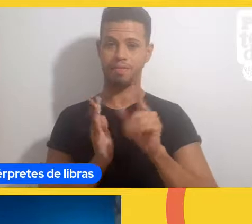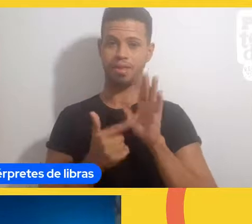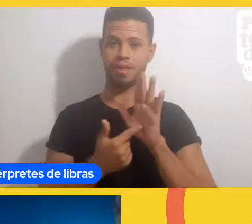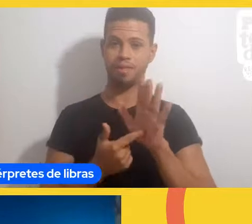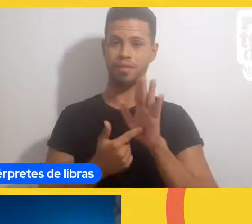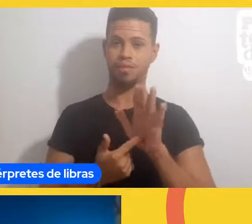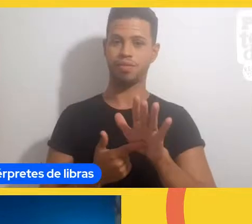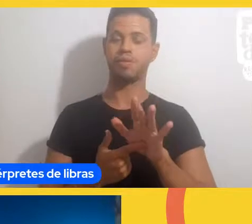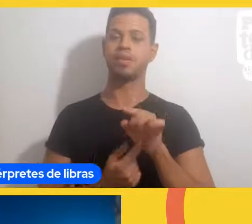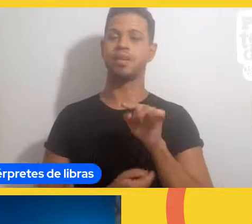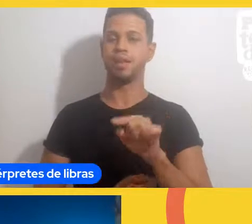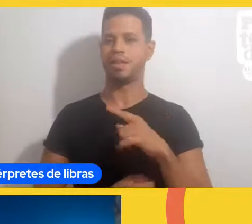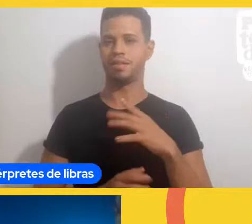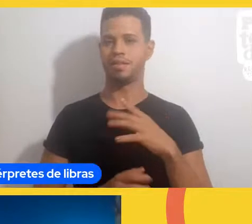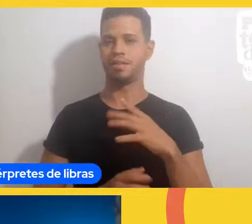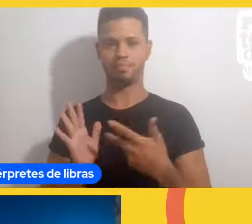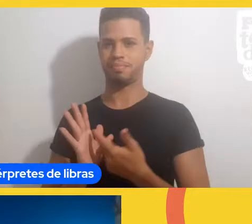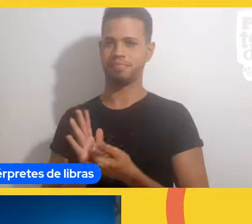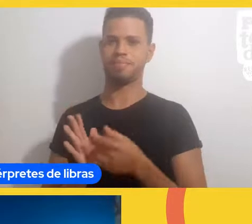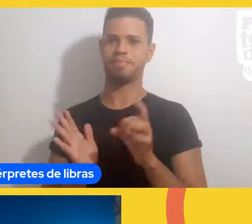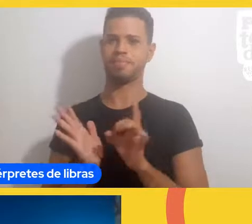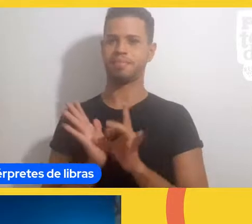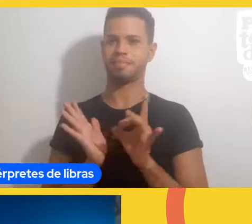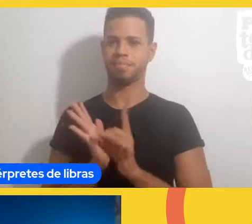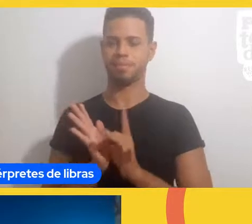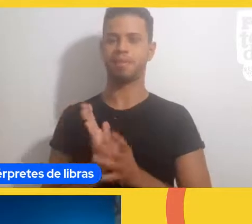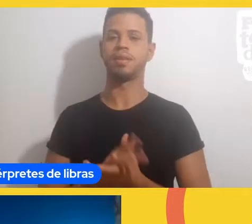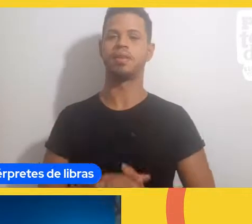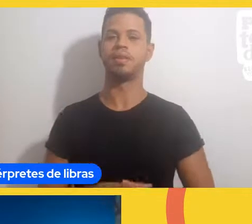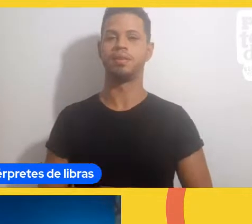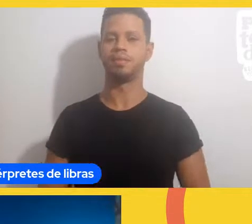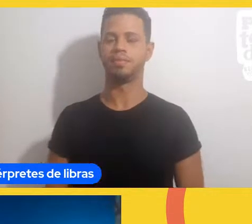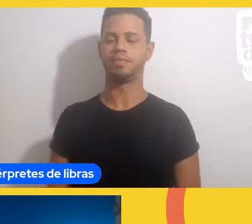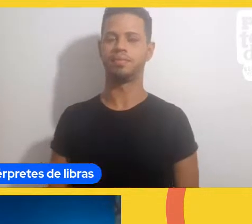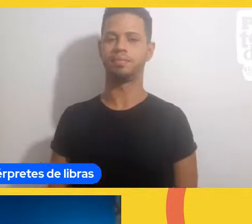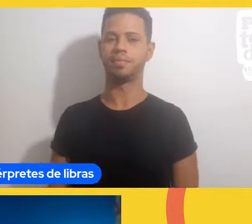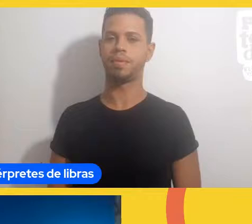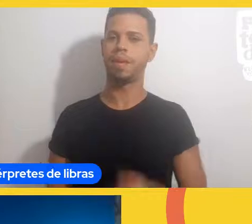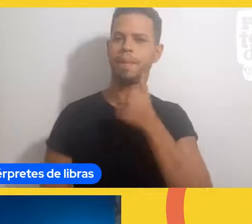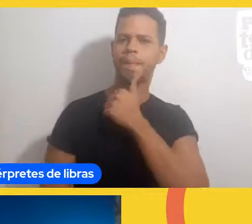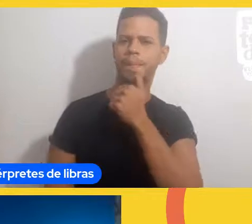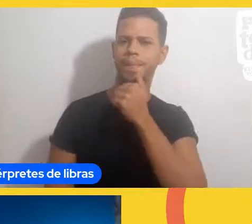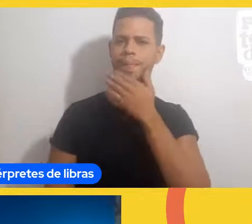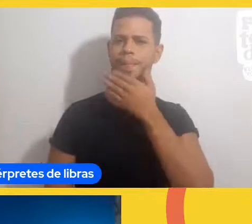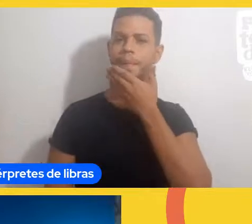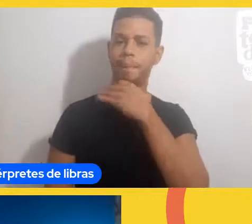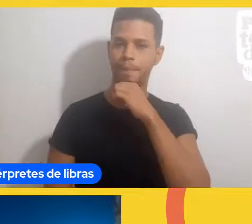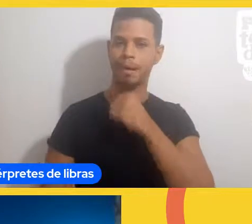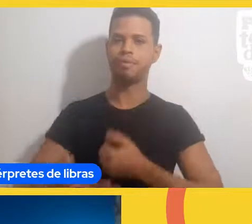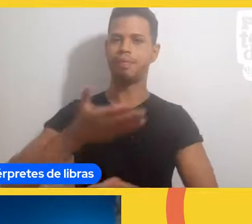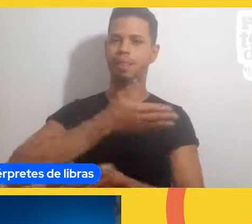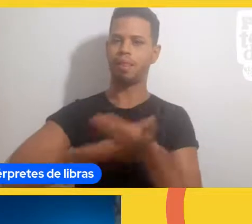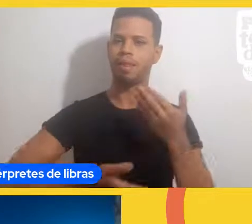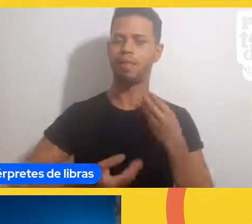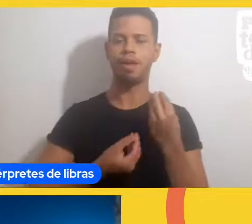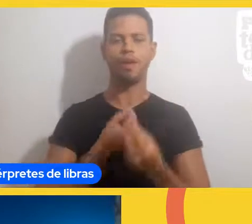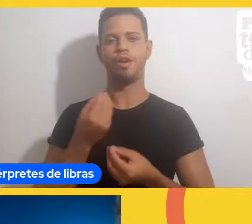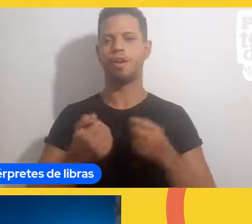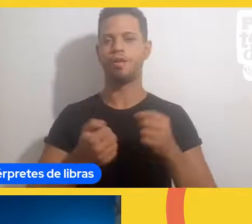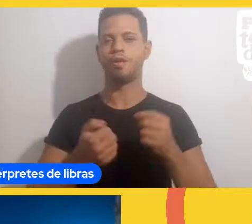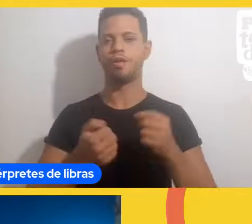ele é incrível mesmo. Ele permite o pai, a relação, né, e a criança construir avião, trem,